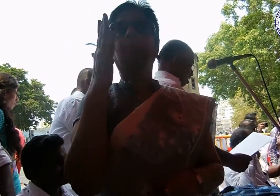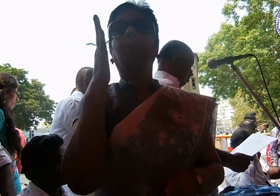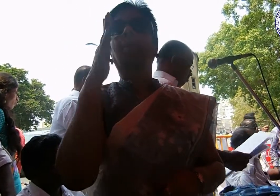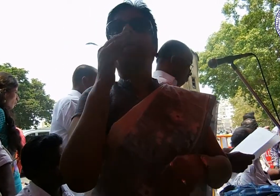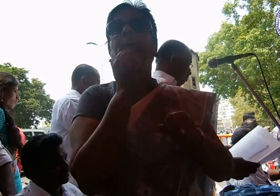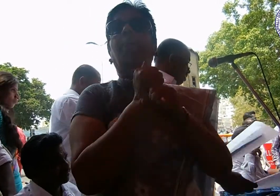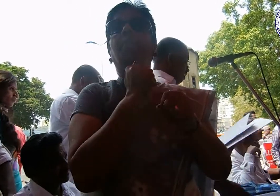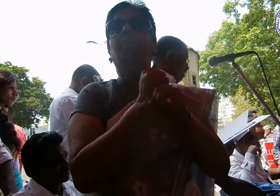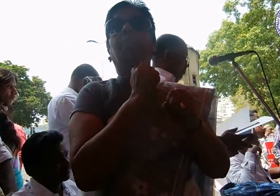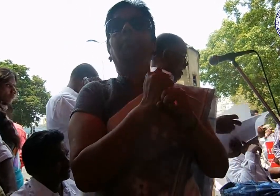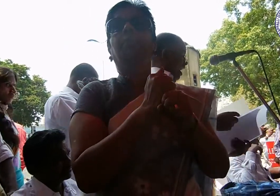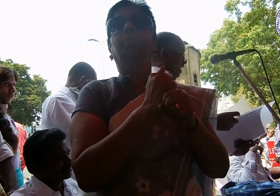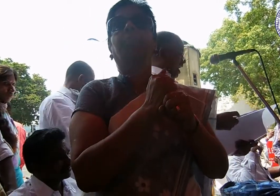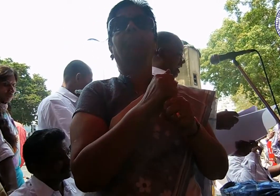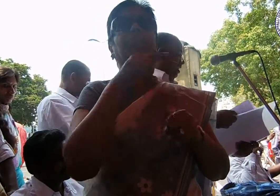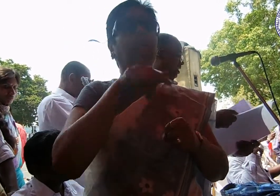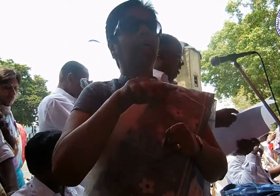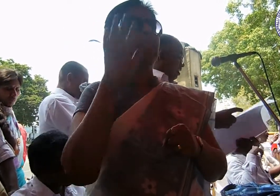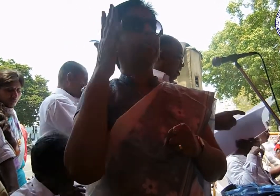அரசாங்கம் தமிழ்நாட்டில்